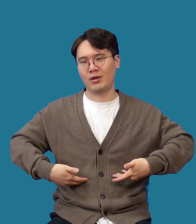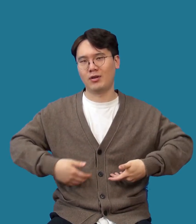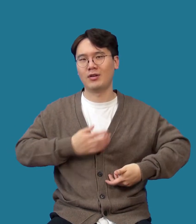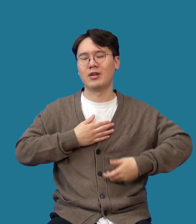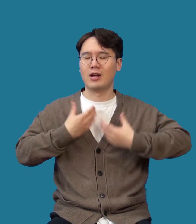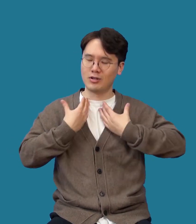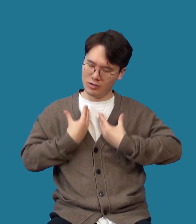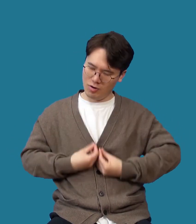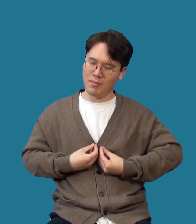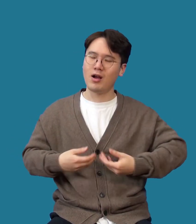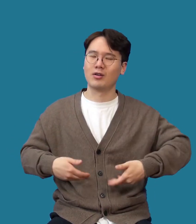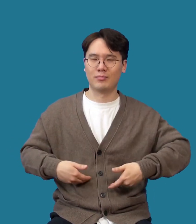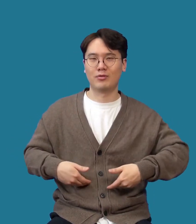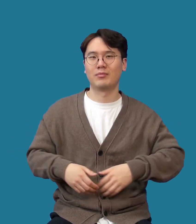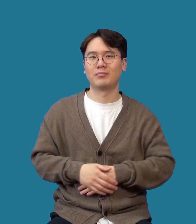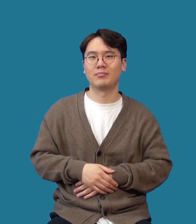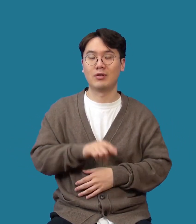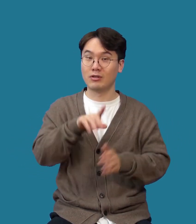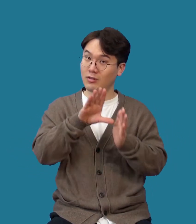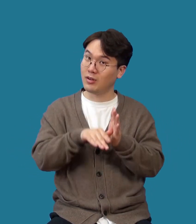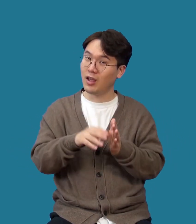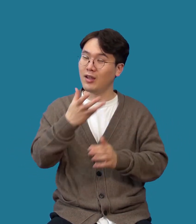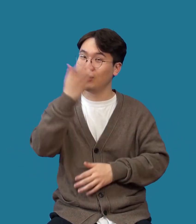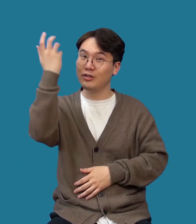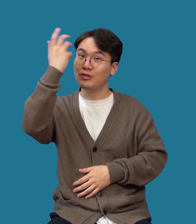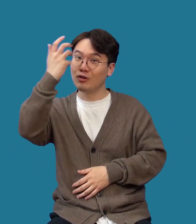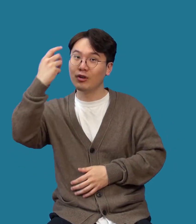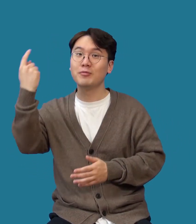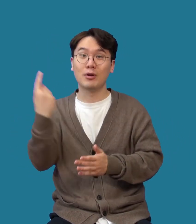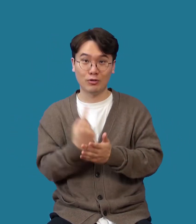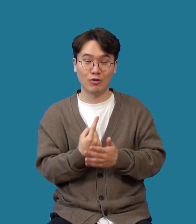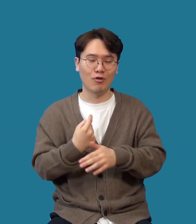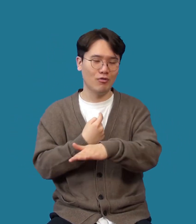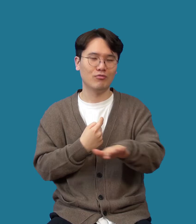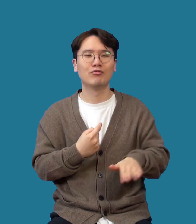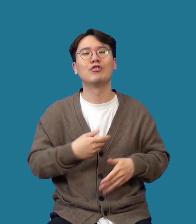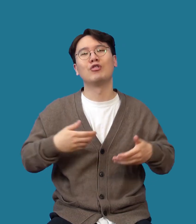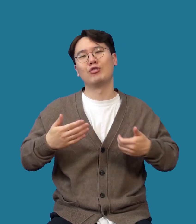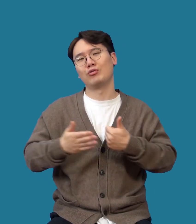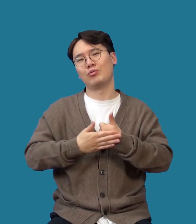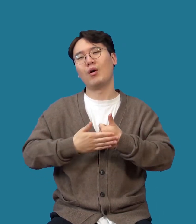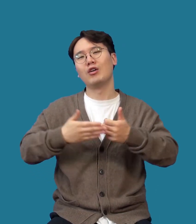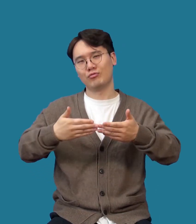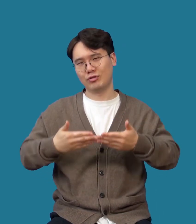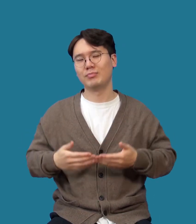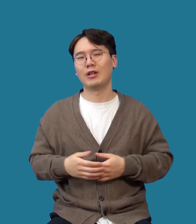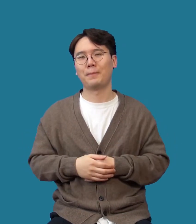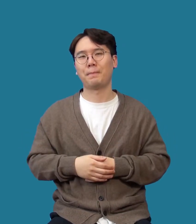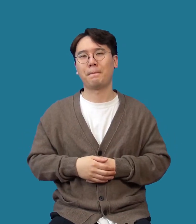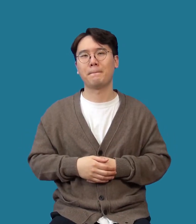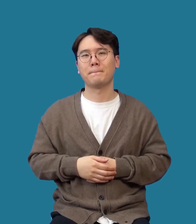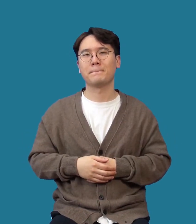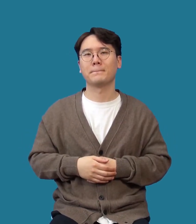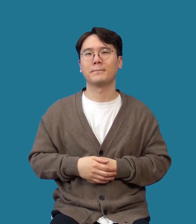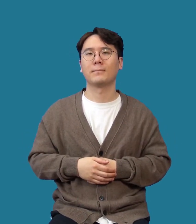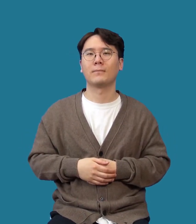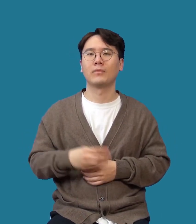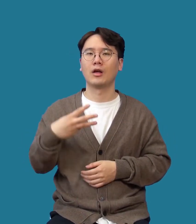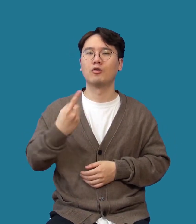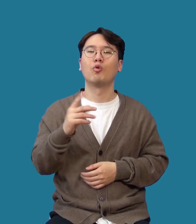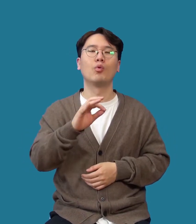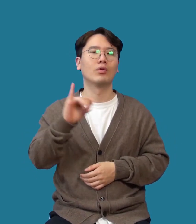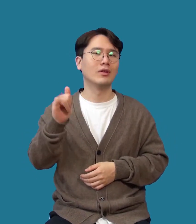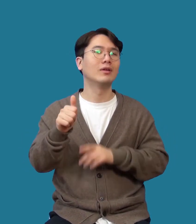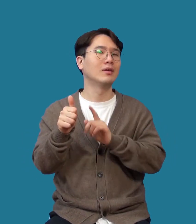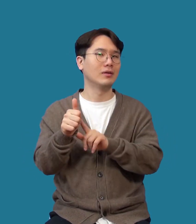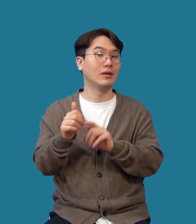됩니다. 그럴 때 성령께서 임하셔서 우리를 도와주십니다. 로이 헤슨이라는 사람은 성령